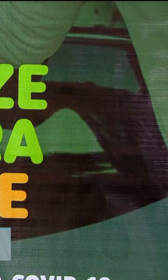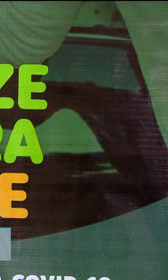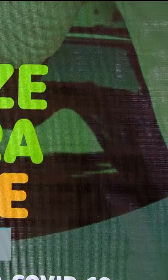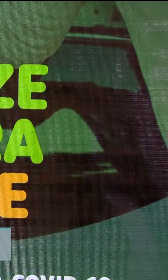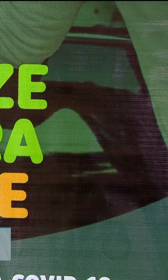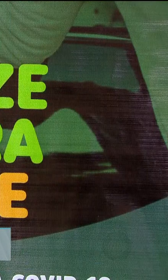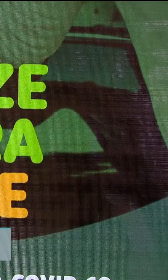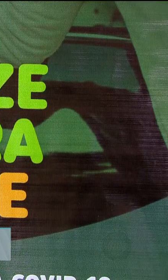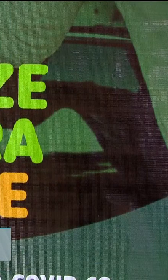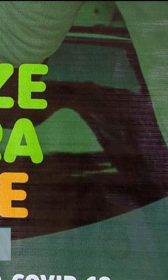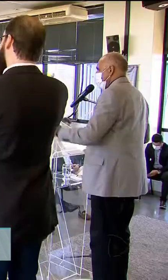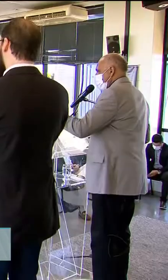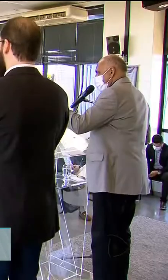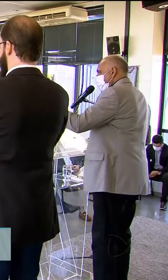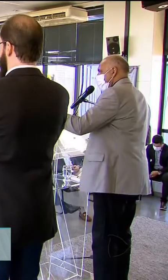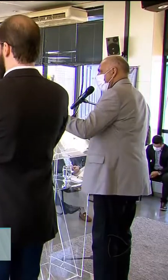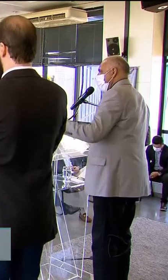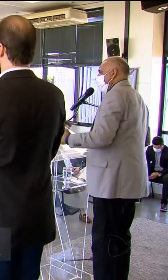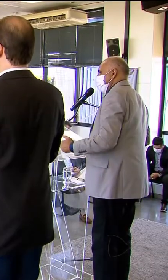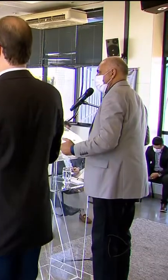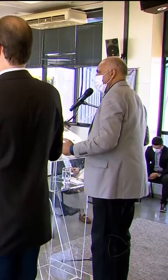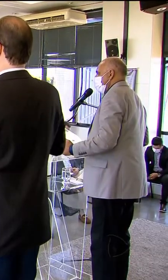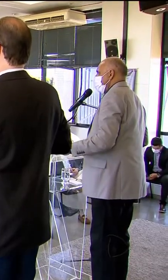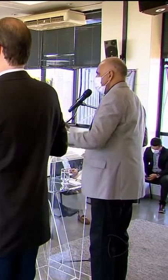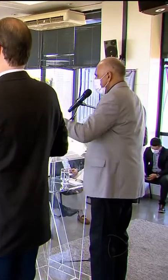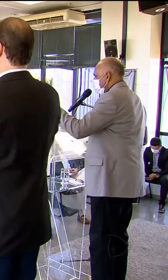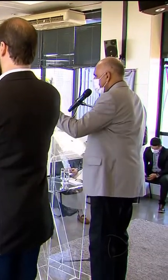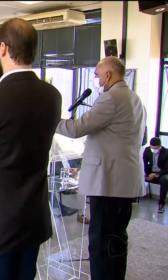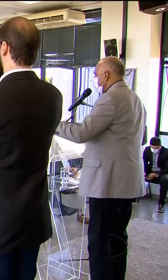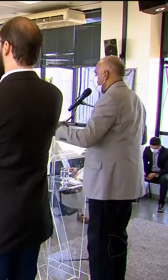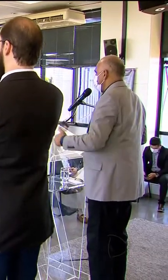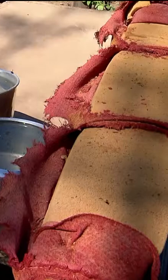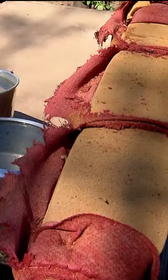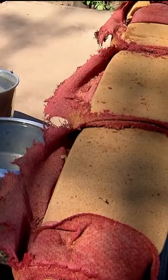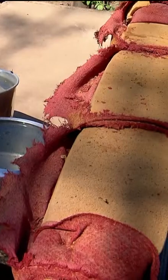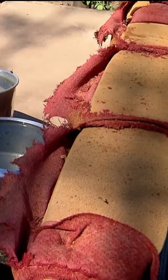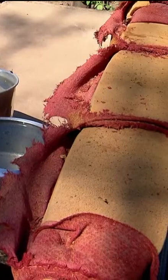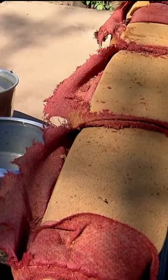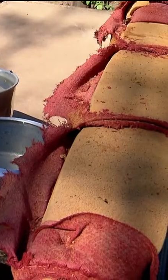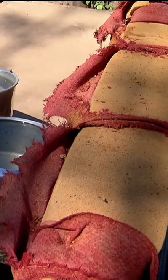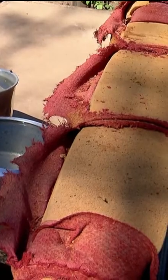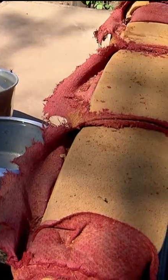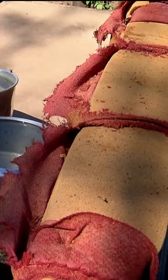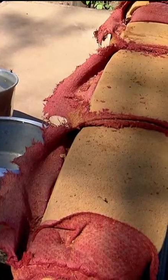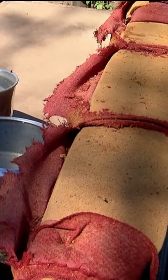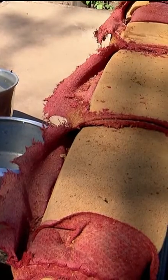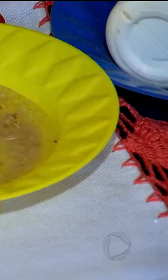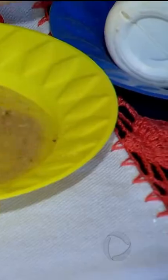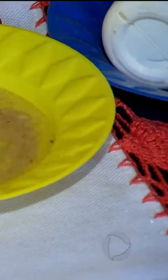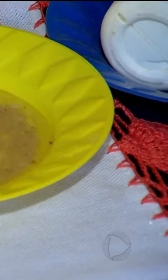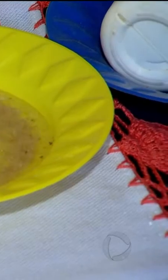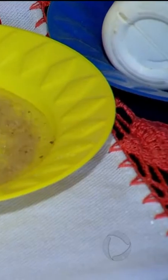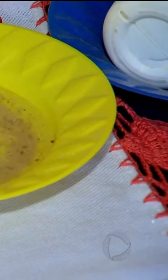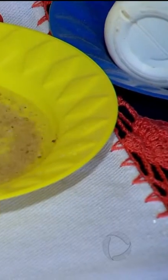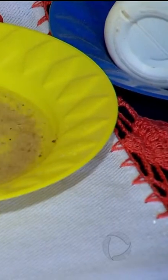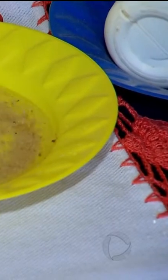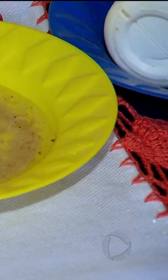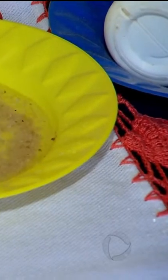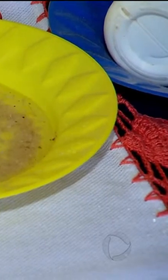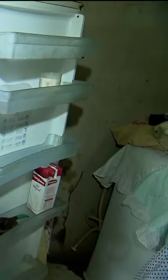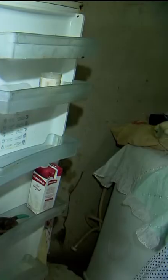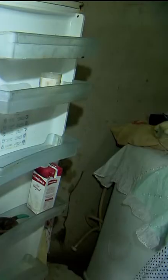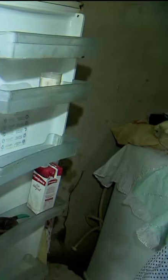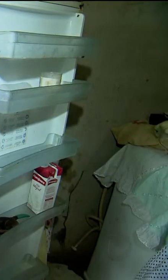Uma campanha que conta com a solidariedade da população. O objetivo? Matar a fome de quem se encontra sem nada para